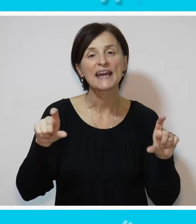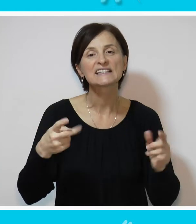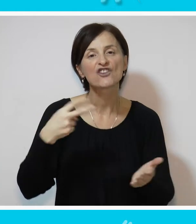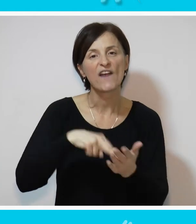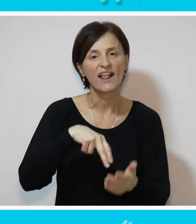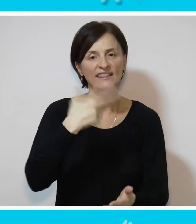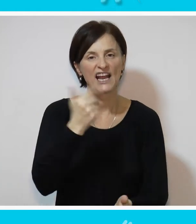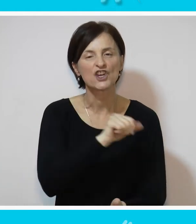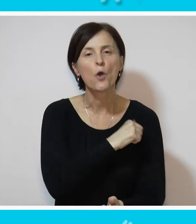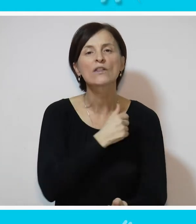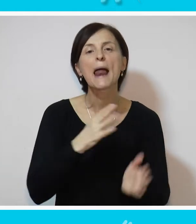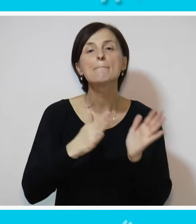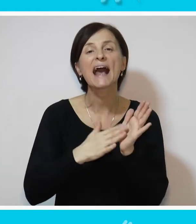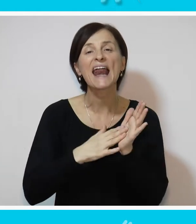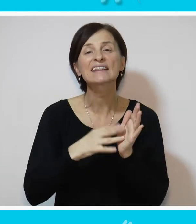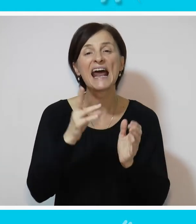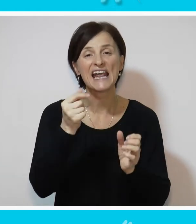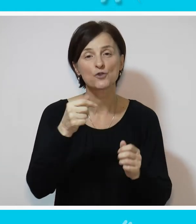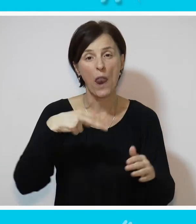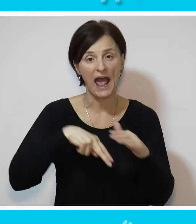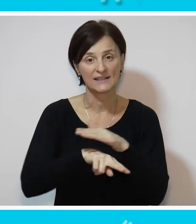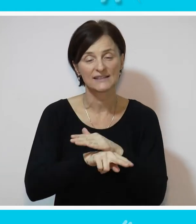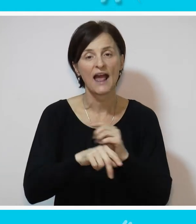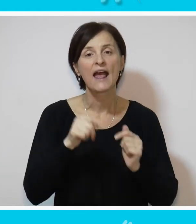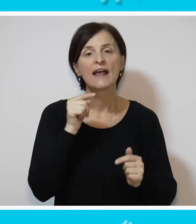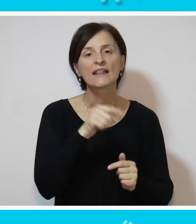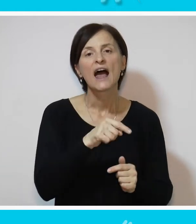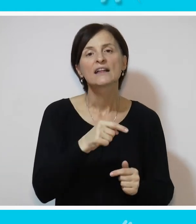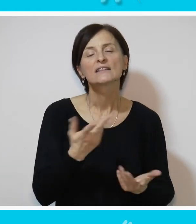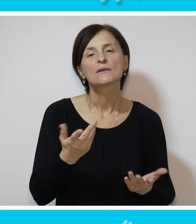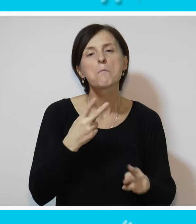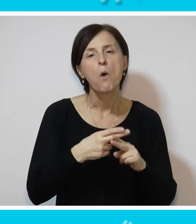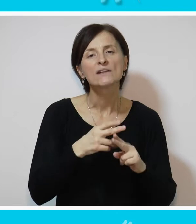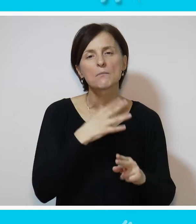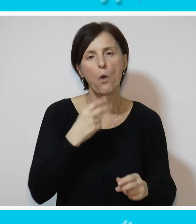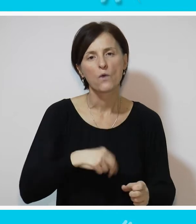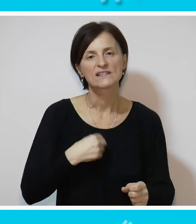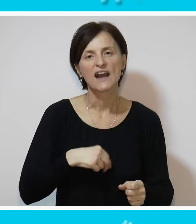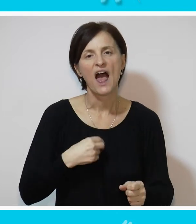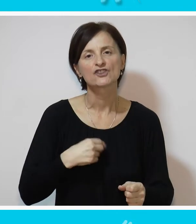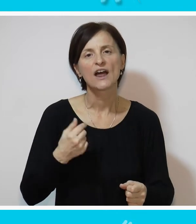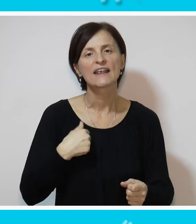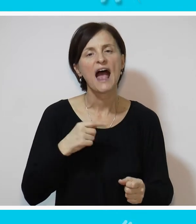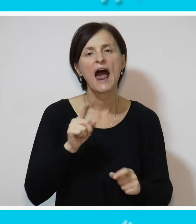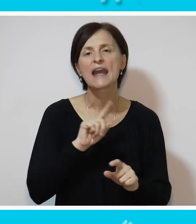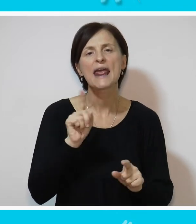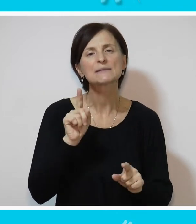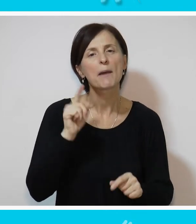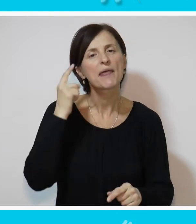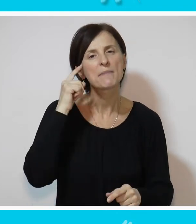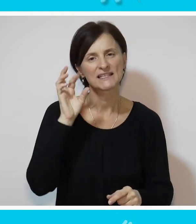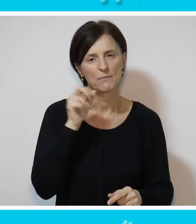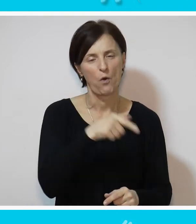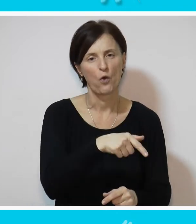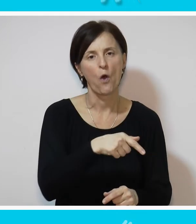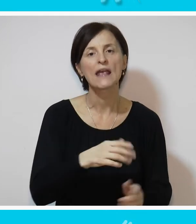klinici 2003. sa magnetnom rezonancom. Ta bolest je jako strašna i o njoj ne smije